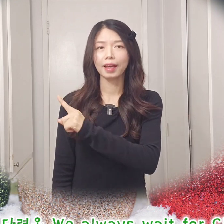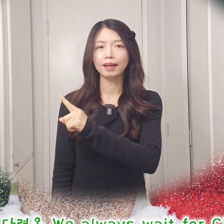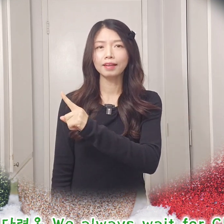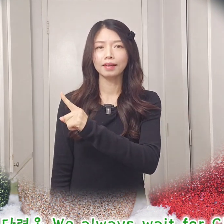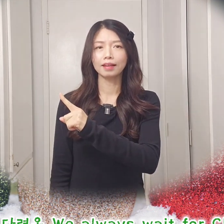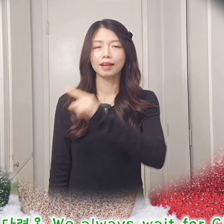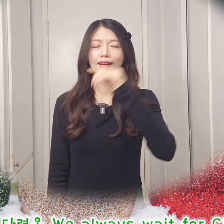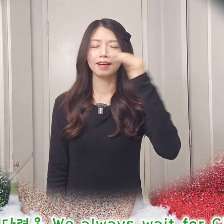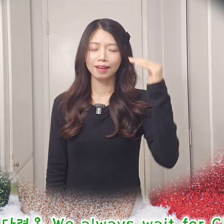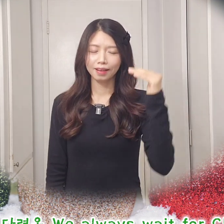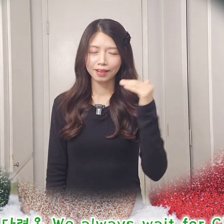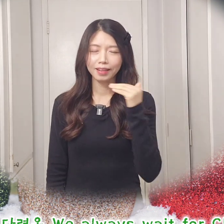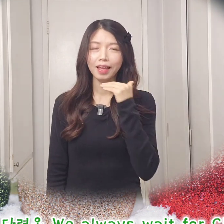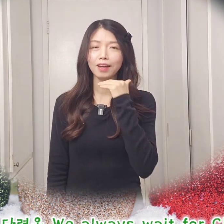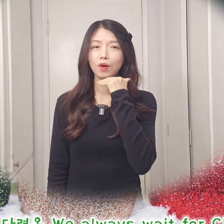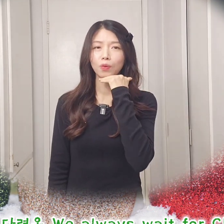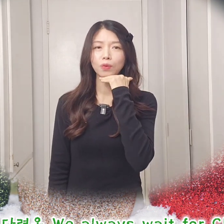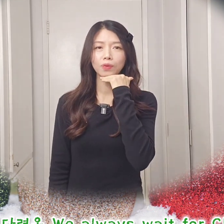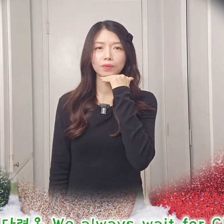가장 기다려온.